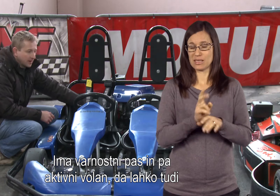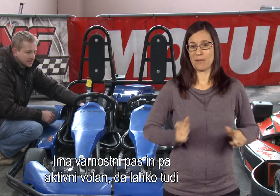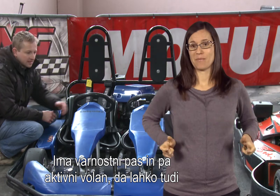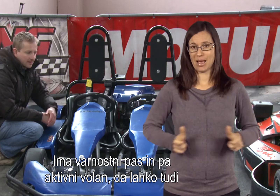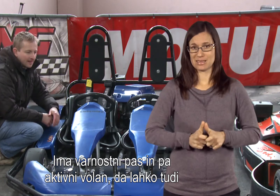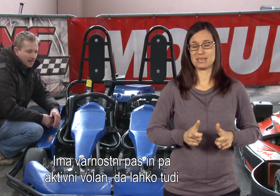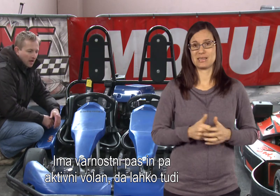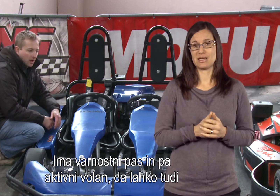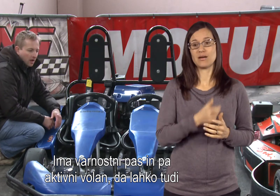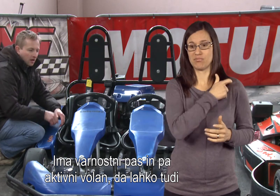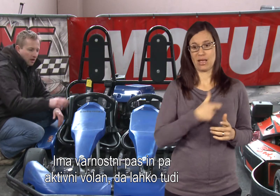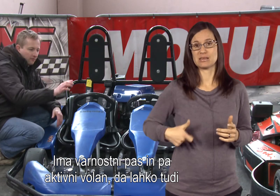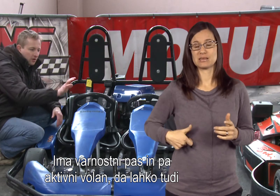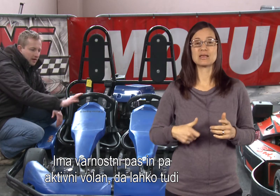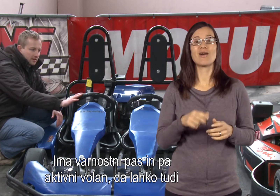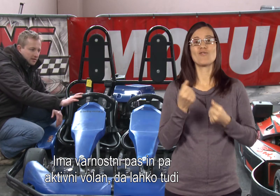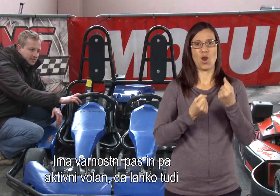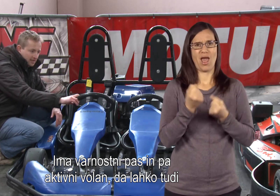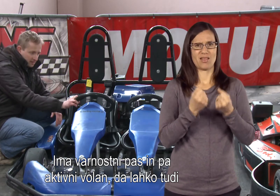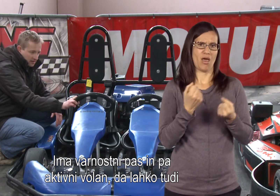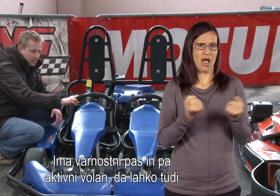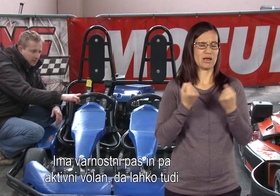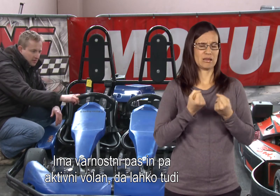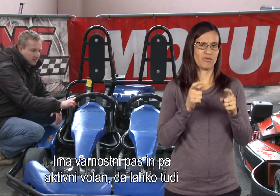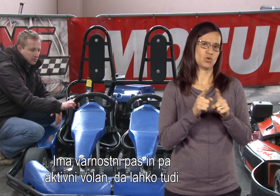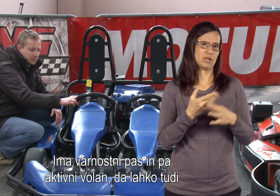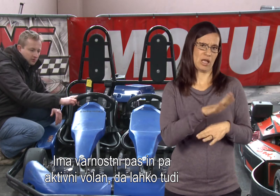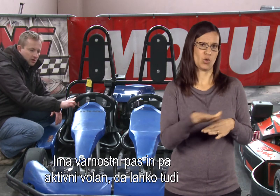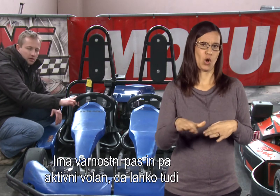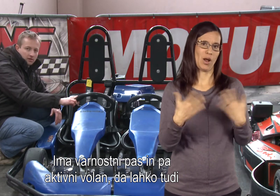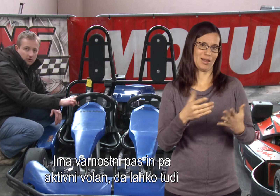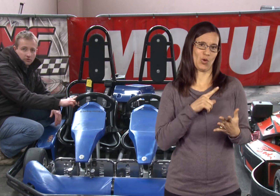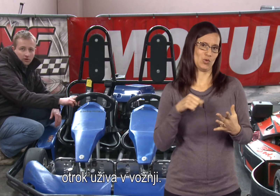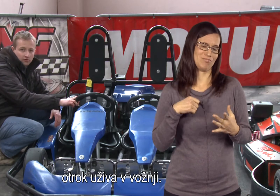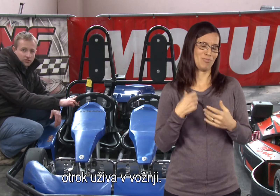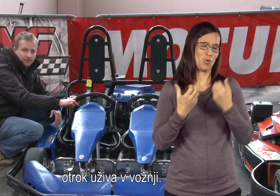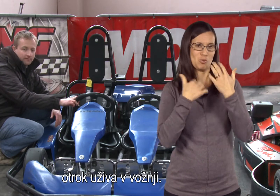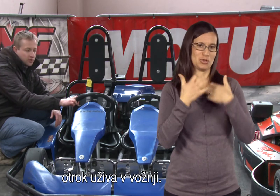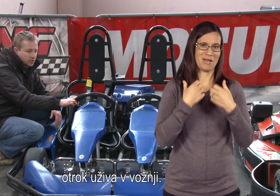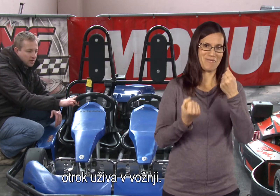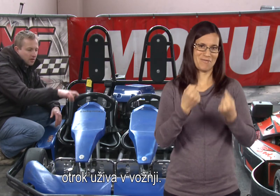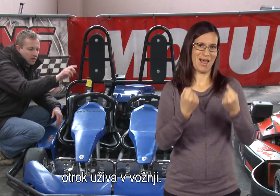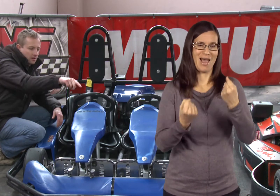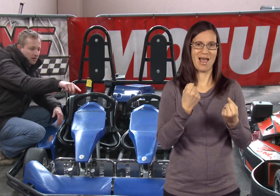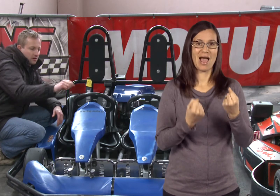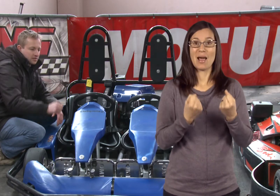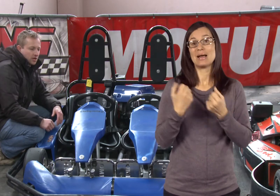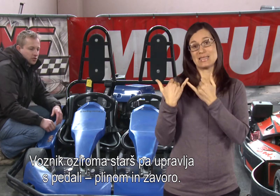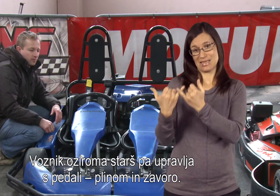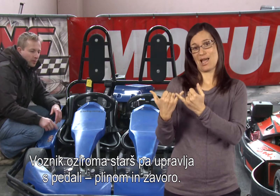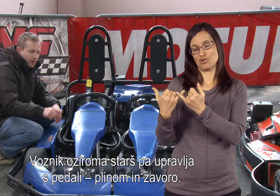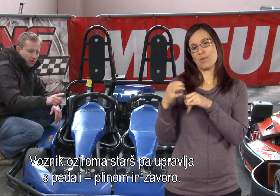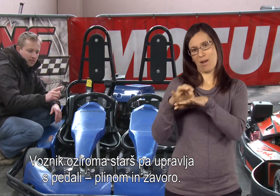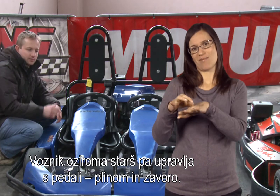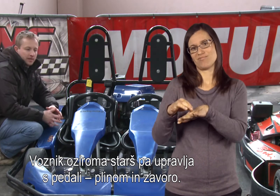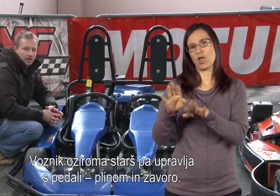varnostni pas. Volan je sicer aktiven tudi za otroka, da lahko tudi on uživa v vožnji. Starš